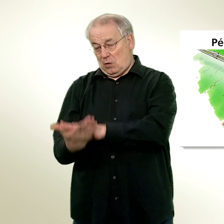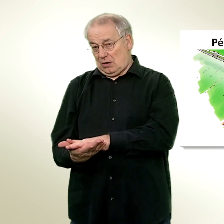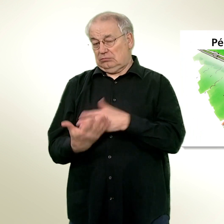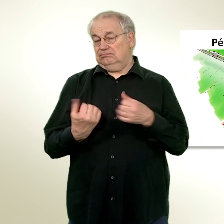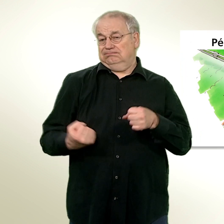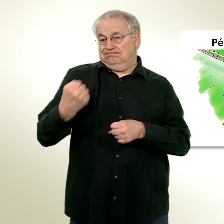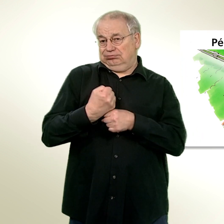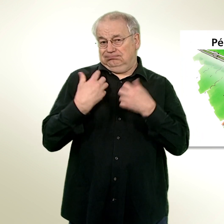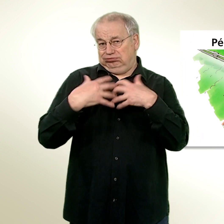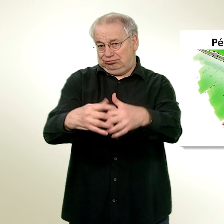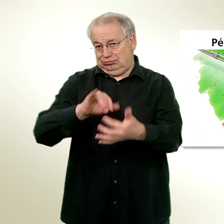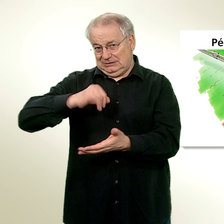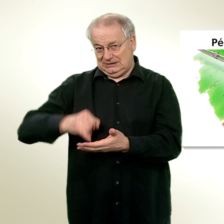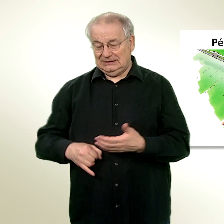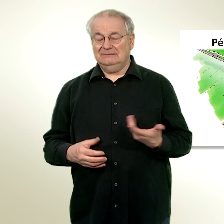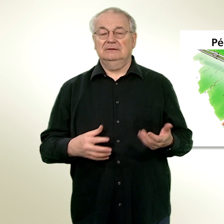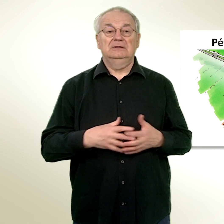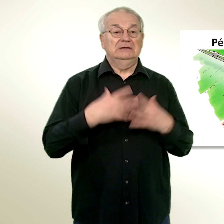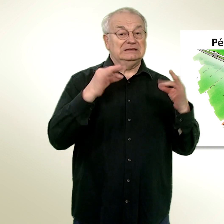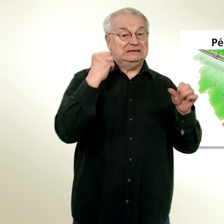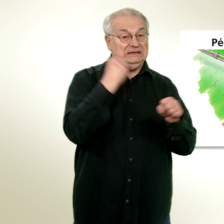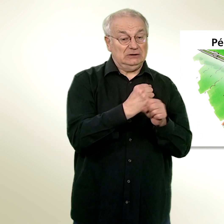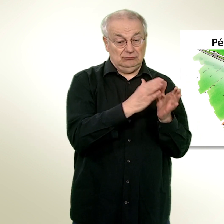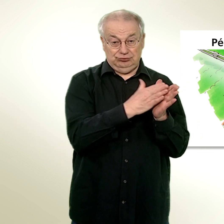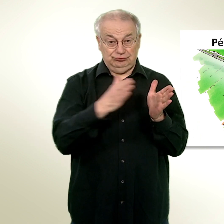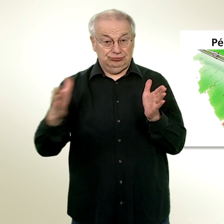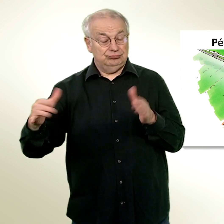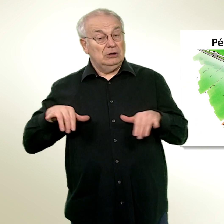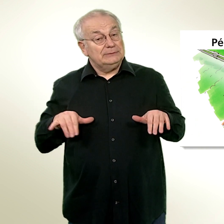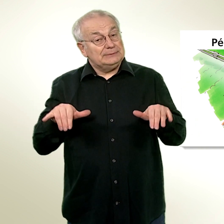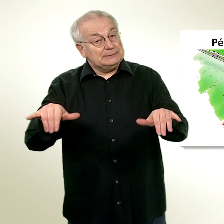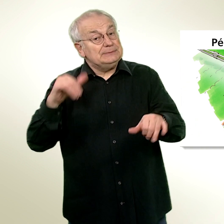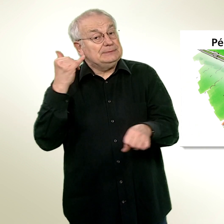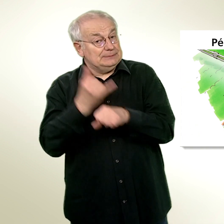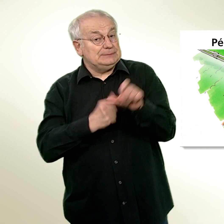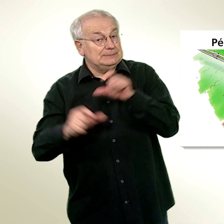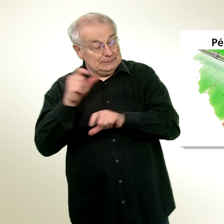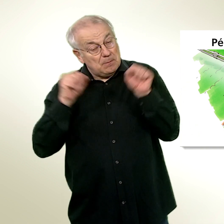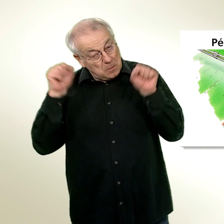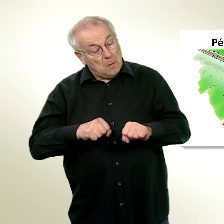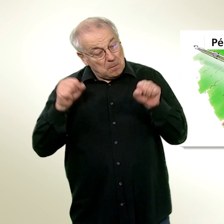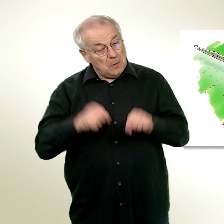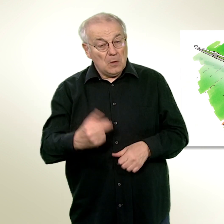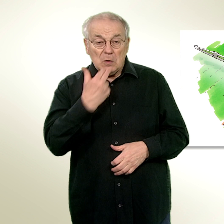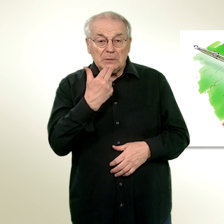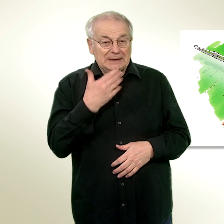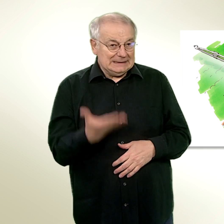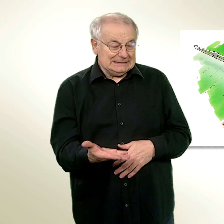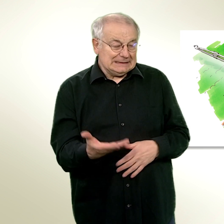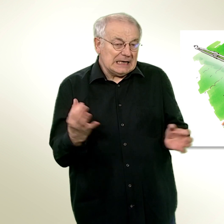en œuvre de l'initiative. Pendant 10 ans, les pesticides de synthèse pourraient encore être utilisés à titre exceptionnel.